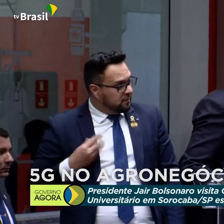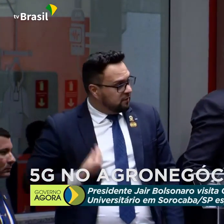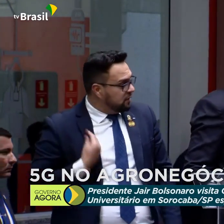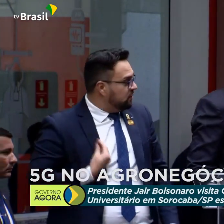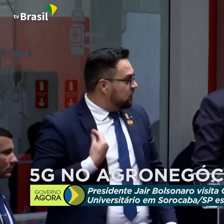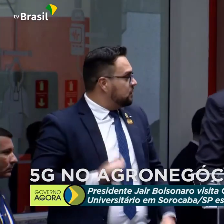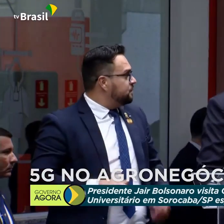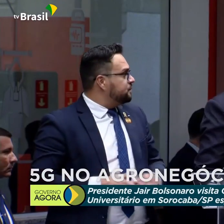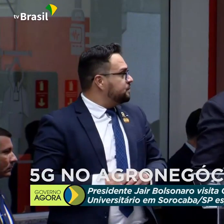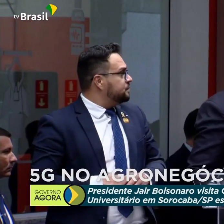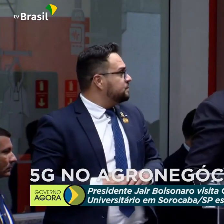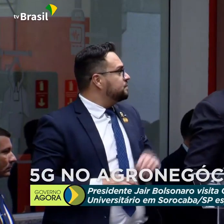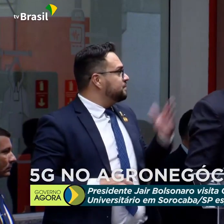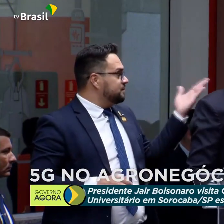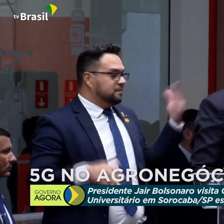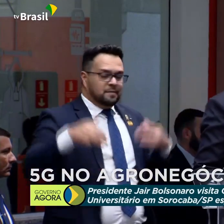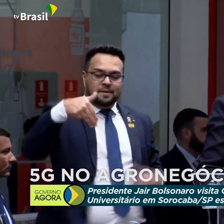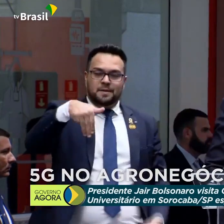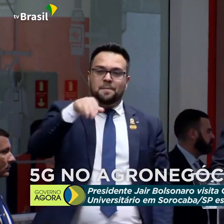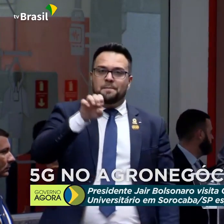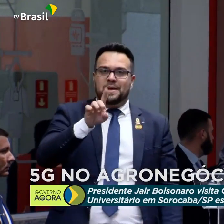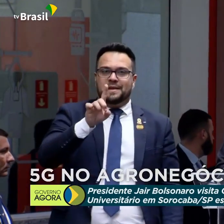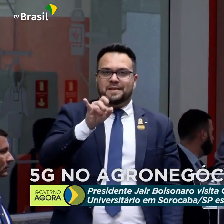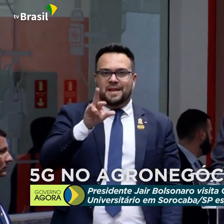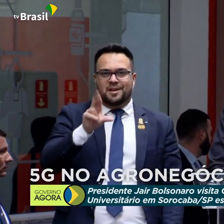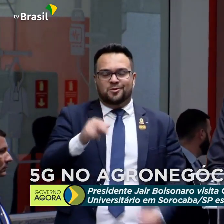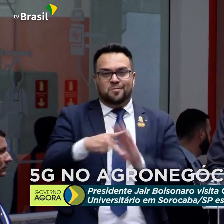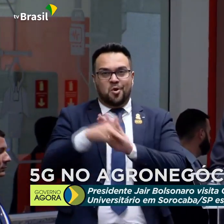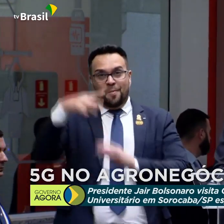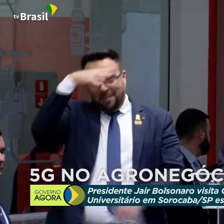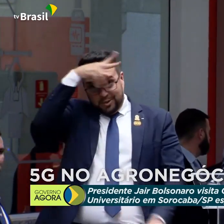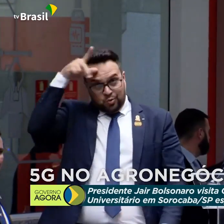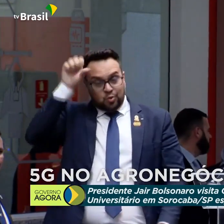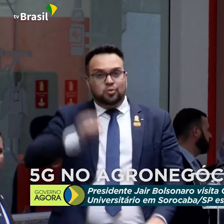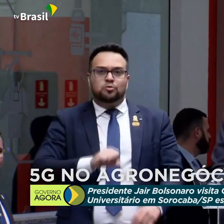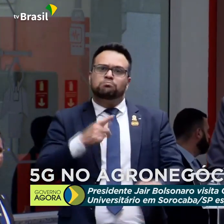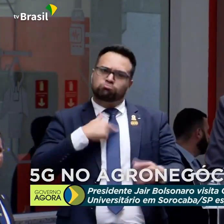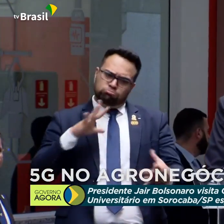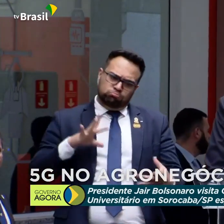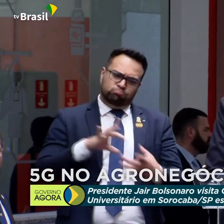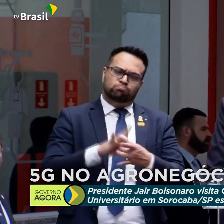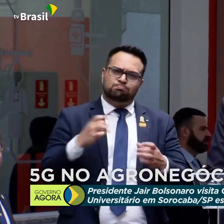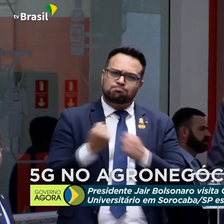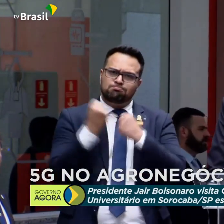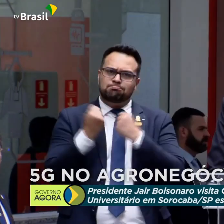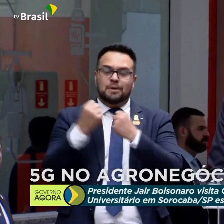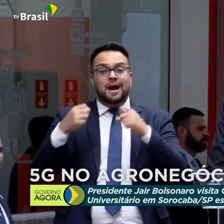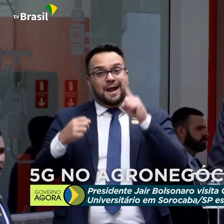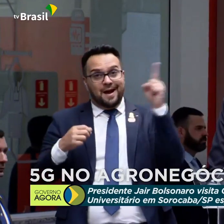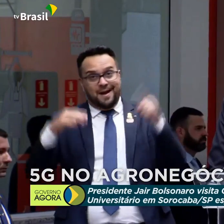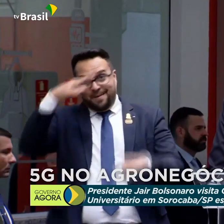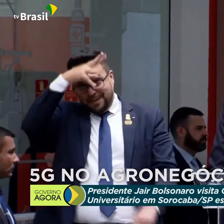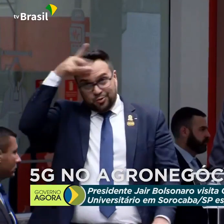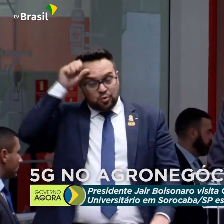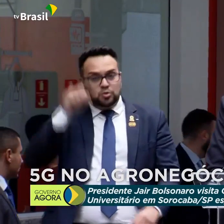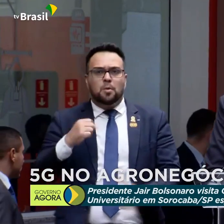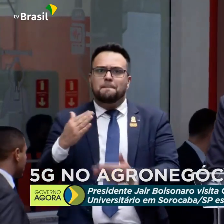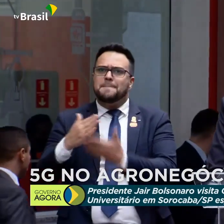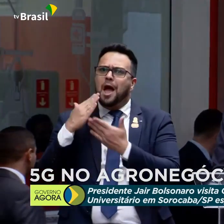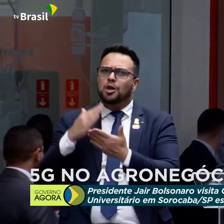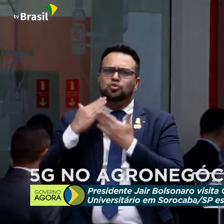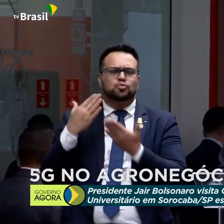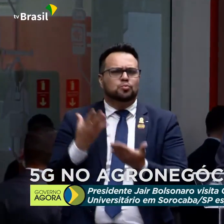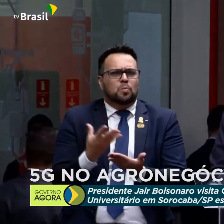também. É que você está de máscara, não conseguindo te ver direito. Aí. É um grande aliado meu em Mato Grosso. E me ajuda, e